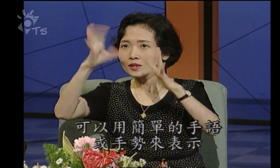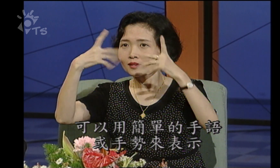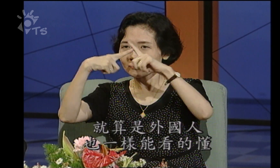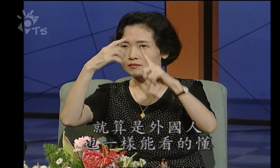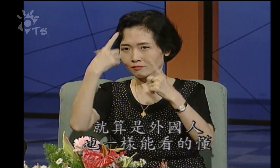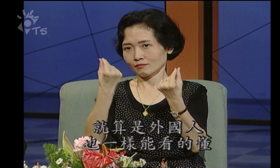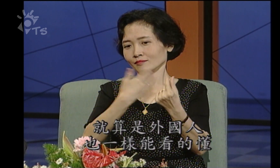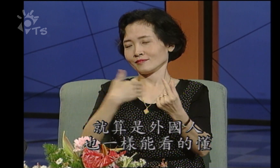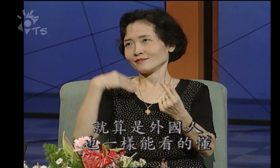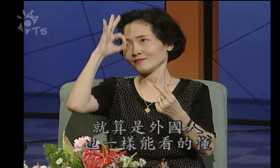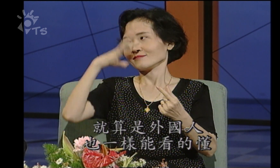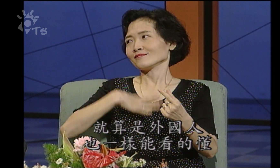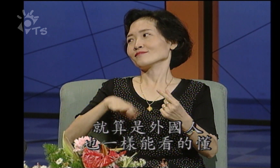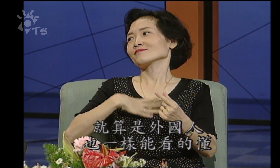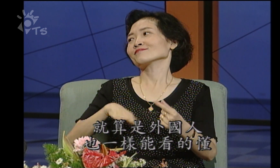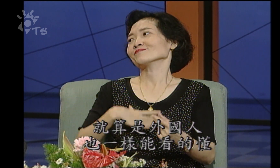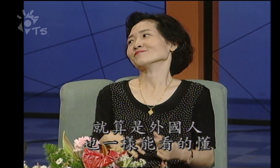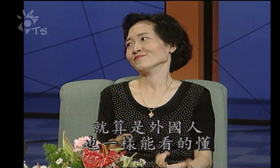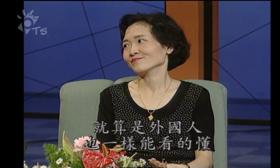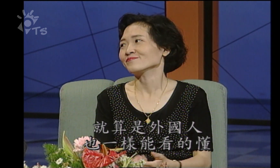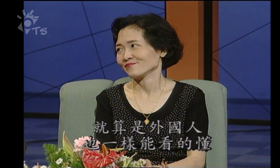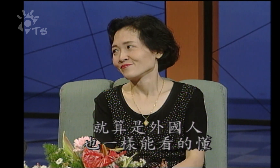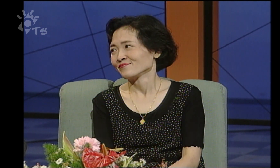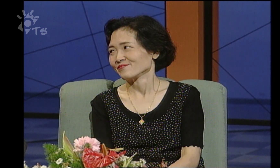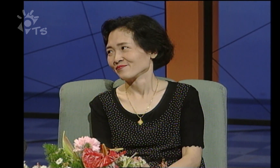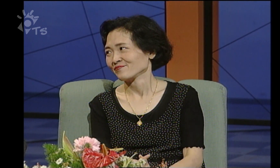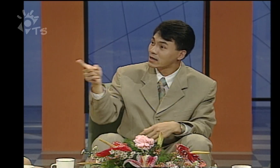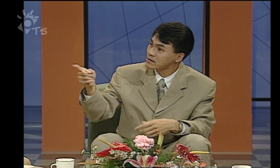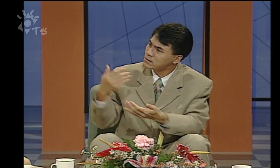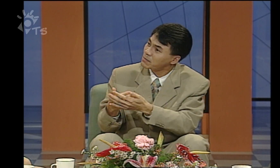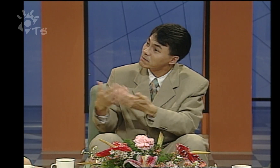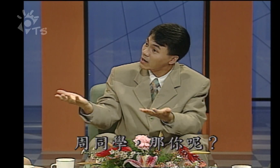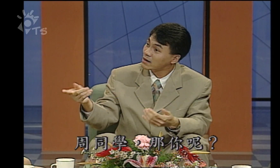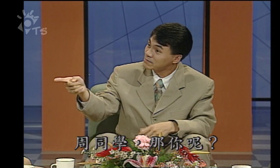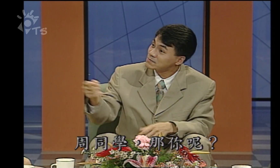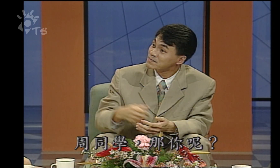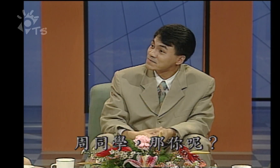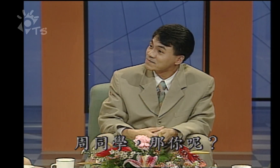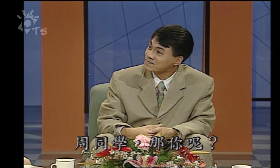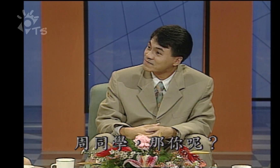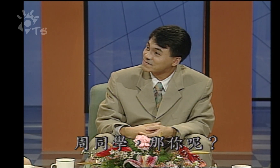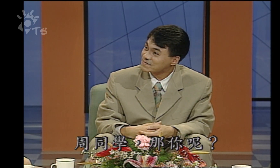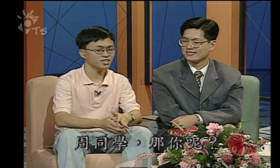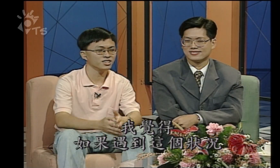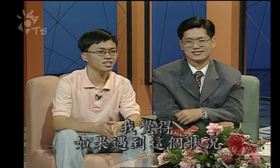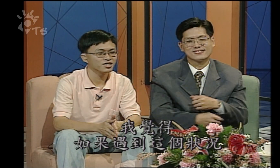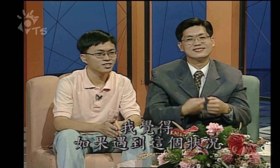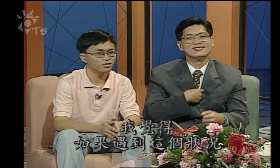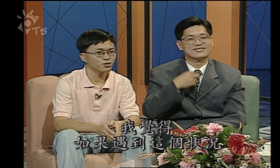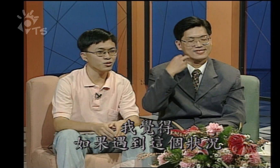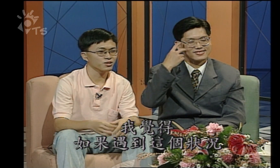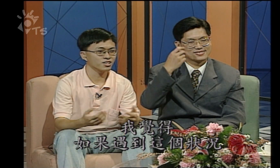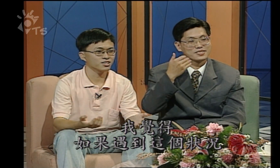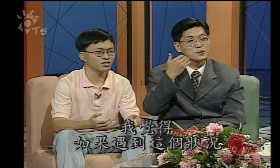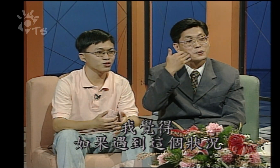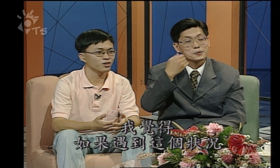就算是外国人也一样能看得懂。 周同学，那你呢？ 我觉得，如果遇到这个状